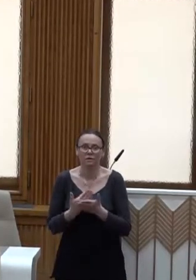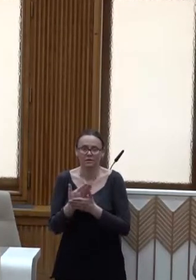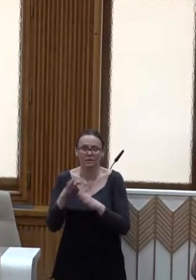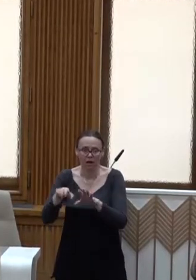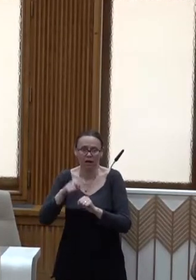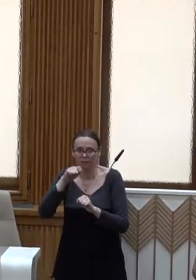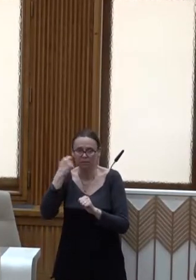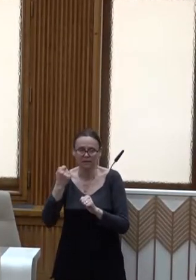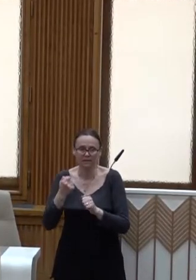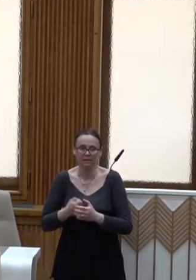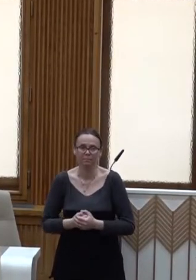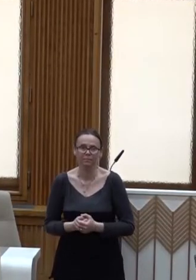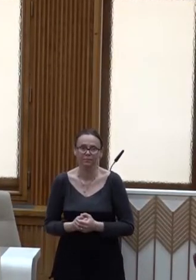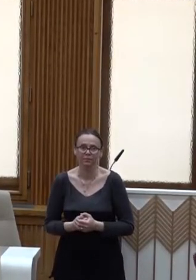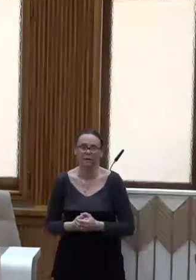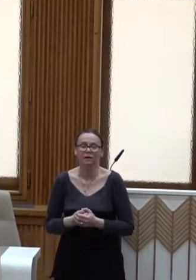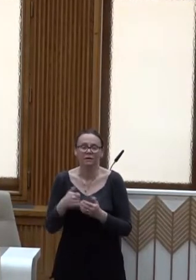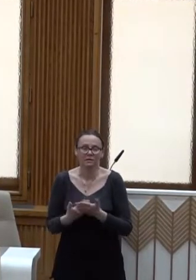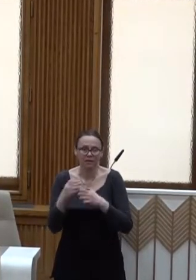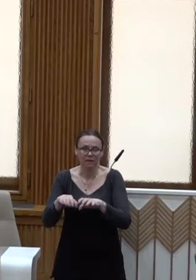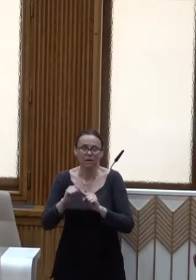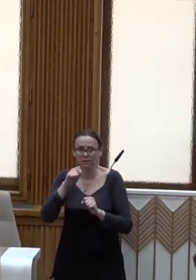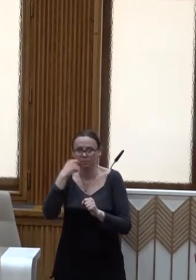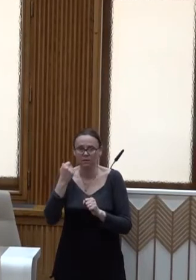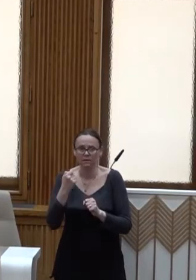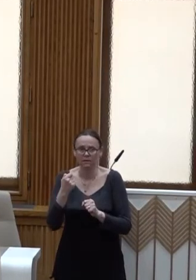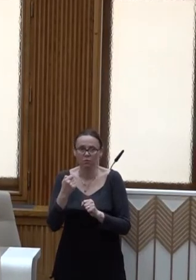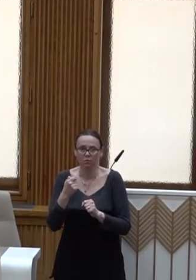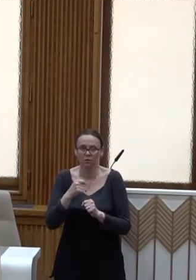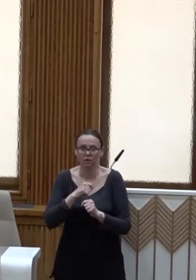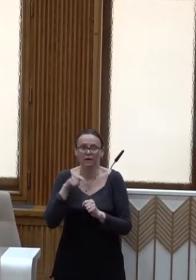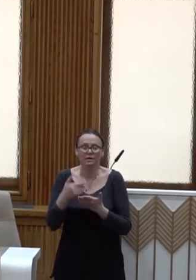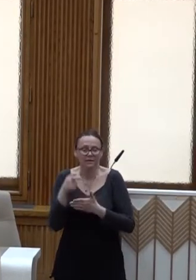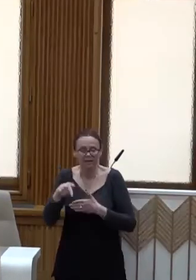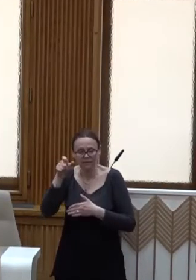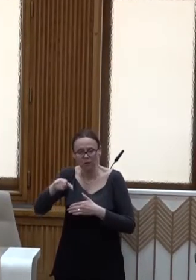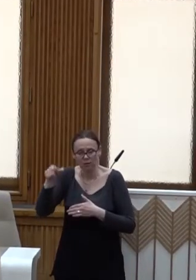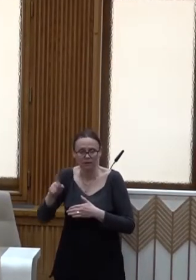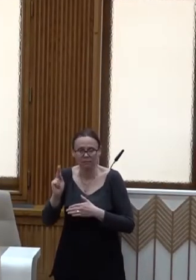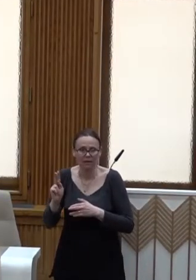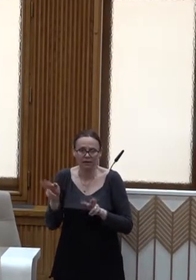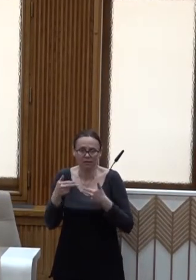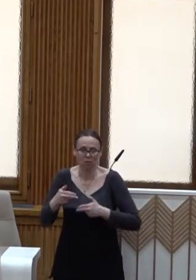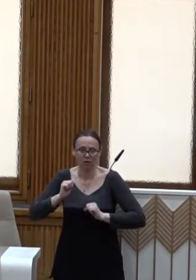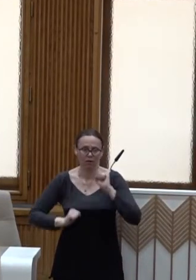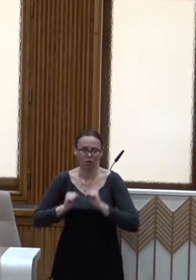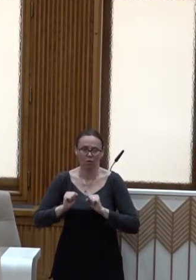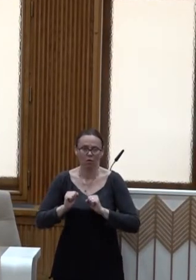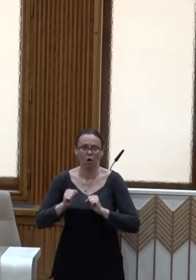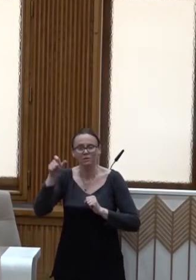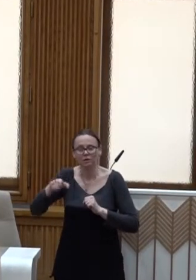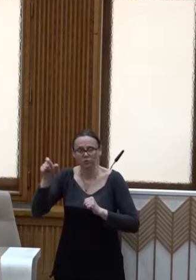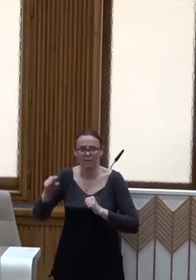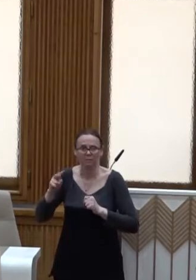za brisanje, za jemanje brisov nepokretnim osebam in osebam v zavodih potrebujemo čim